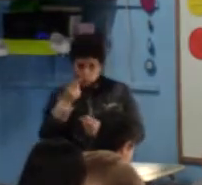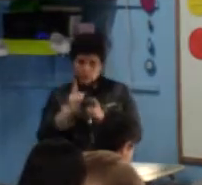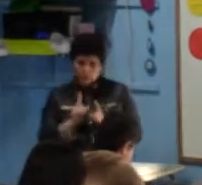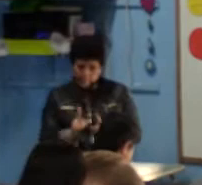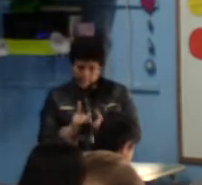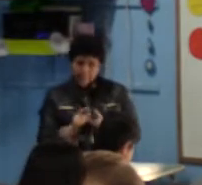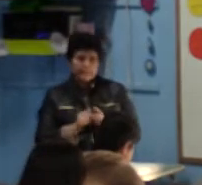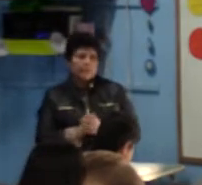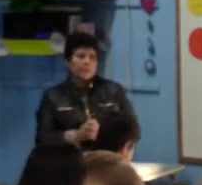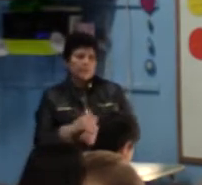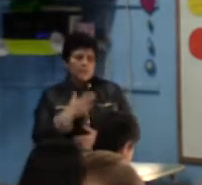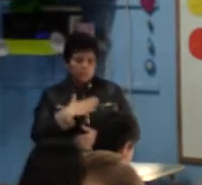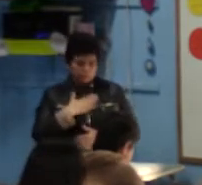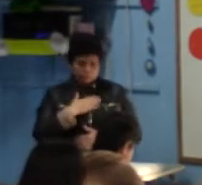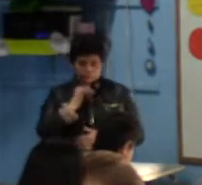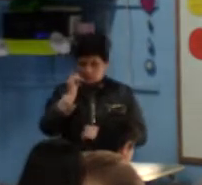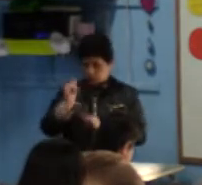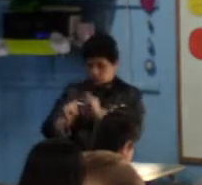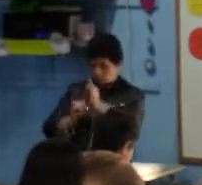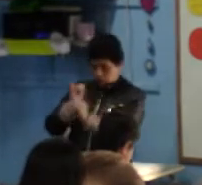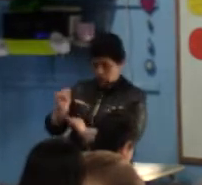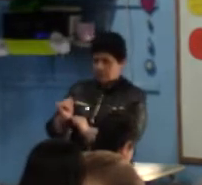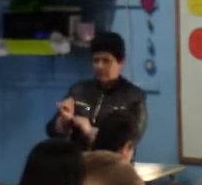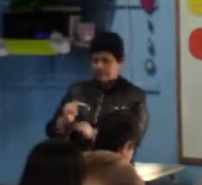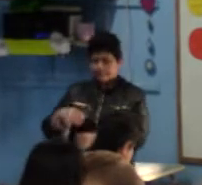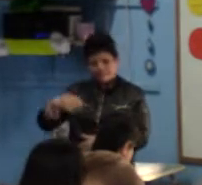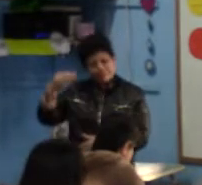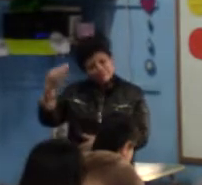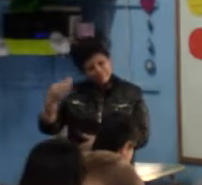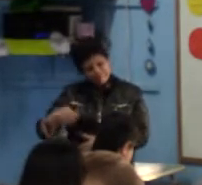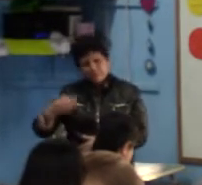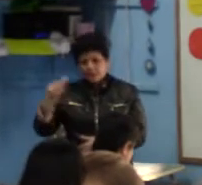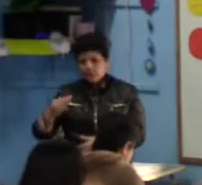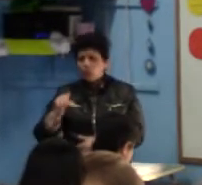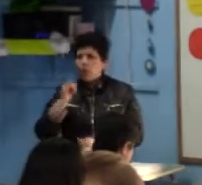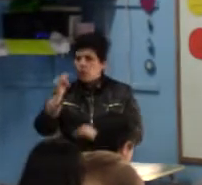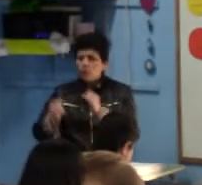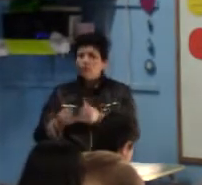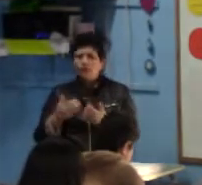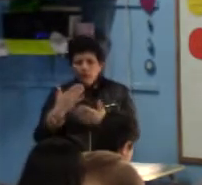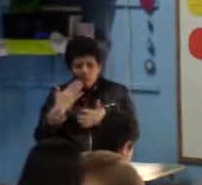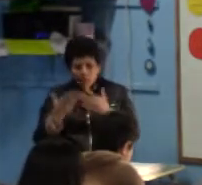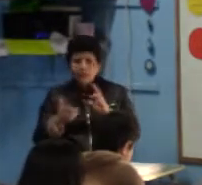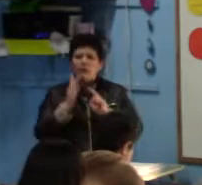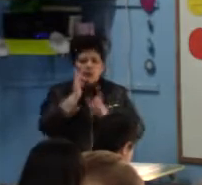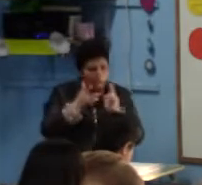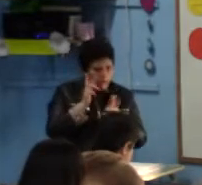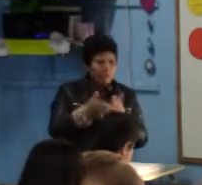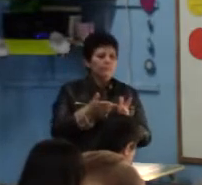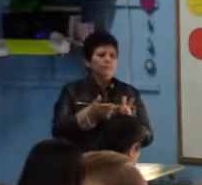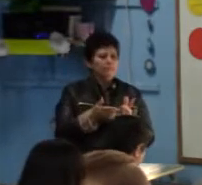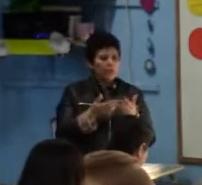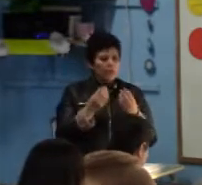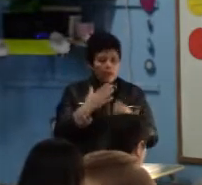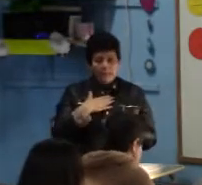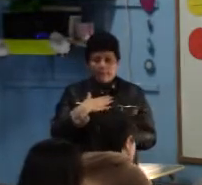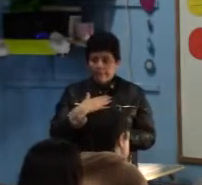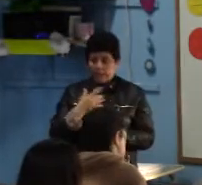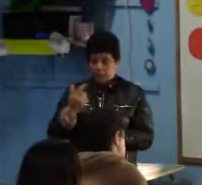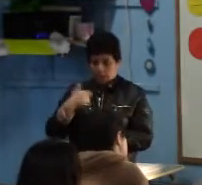quiero decirles que está bueno que ustedes se expresen para que también